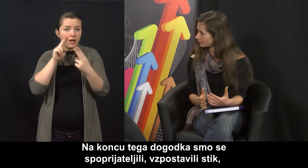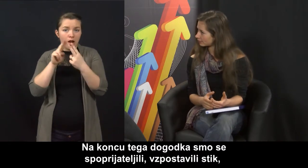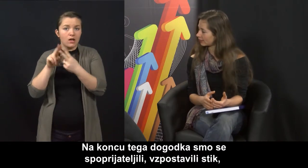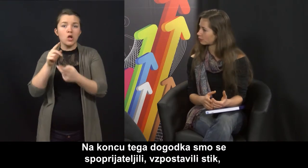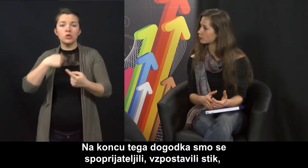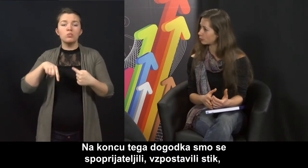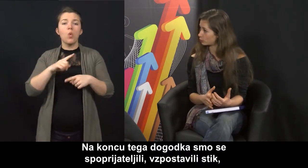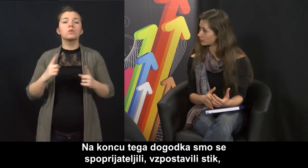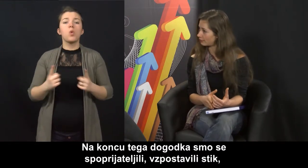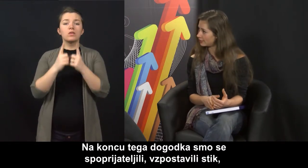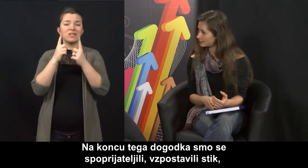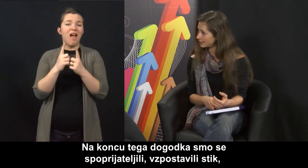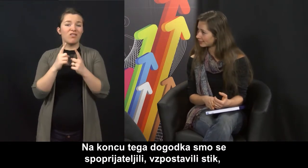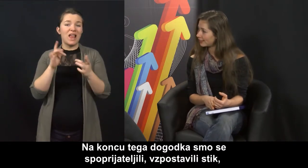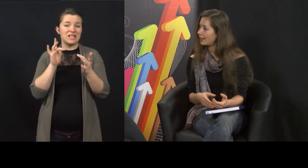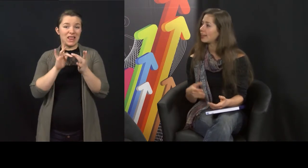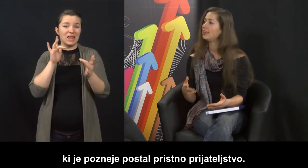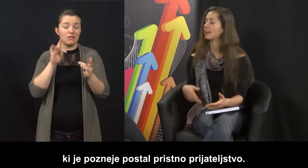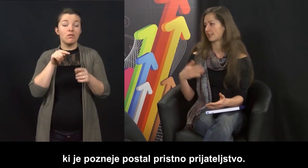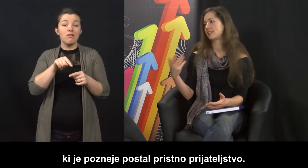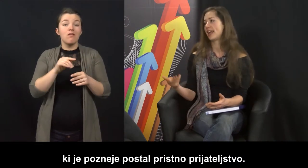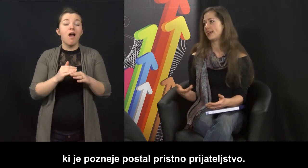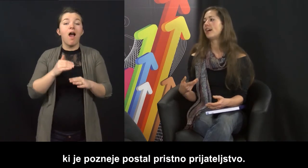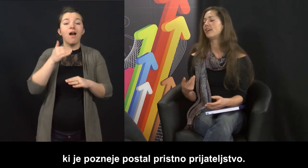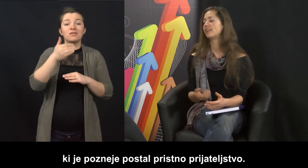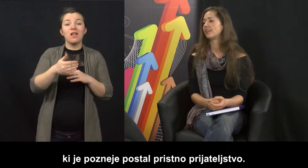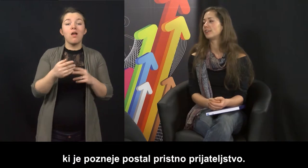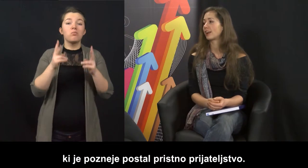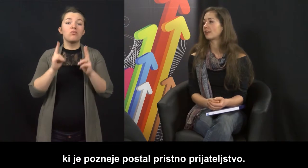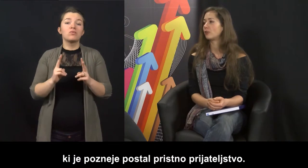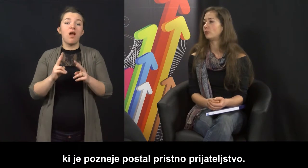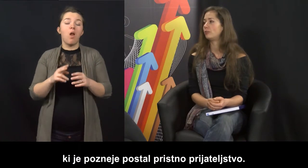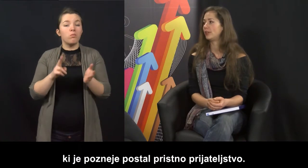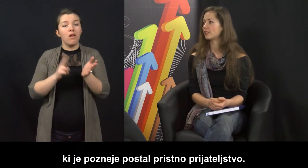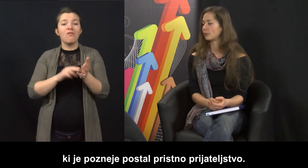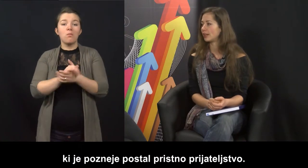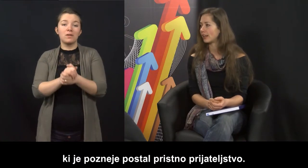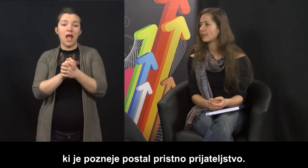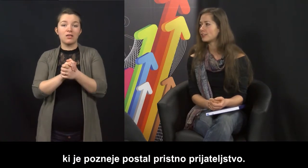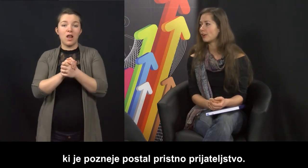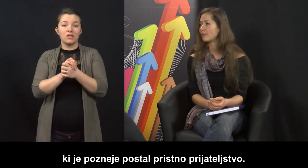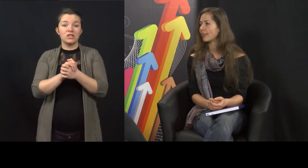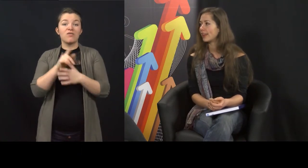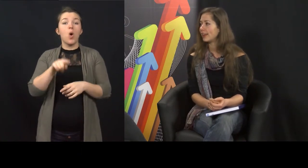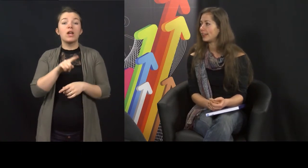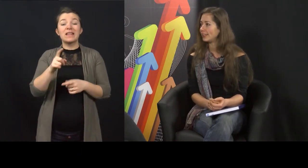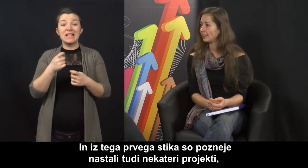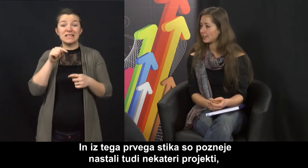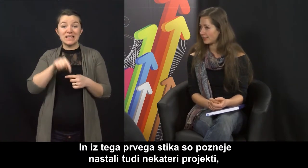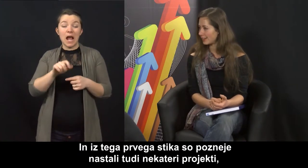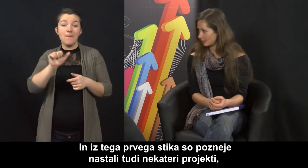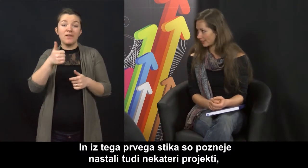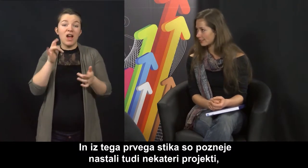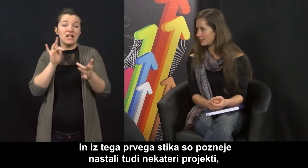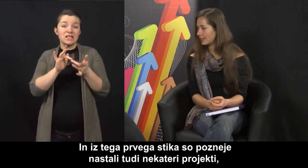spoprijateljili, nekako smo vzpostavili stik, ki je kasneje ratal pristno prijateljstvo. In